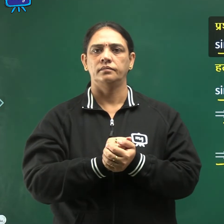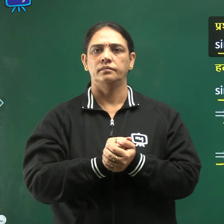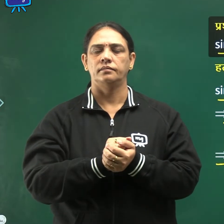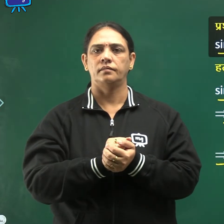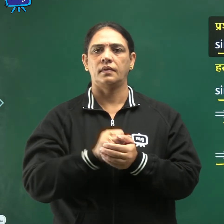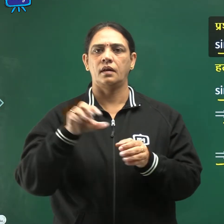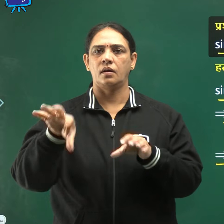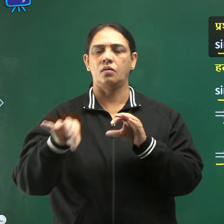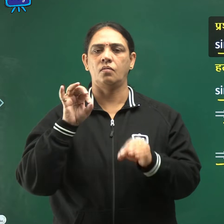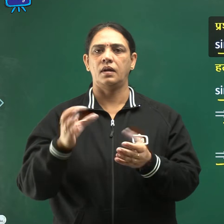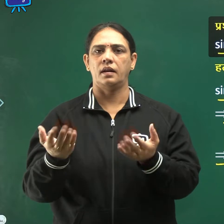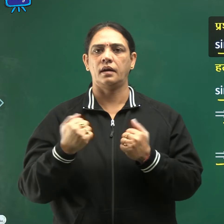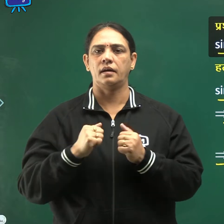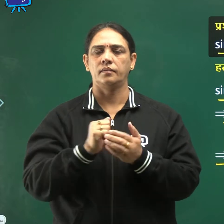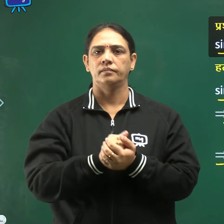कॉमन लेंगे,